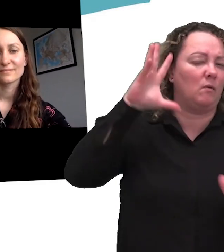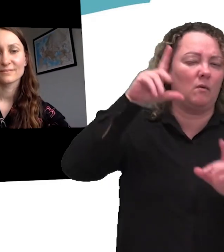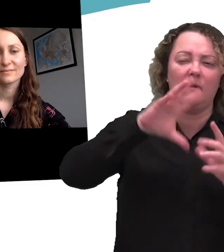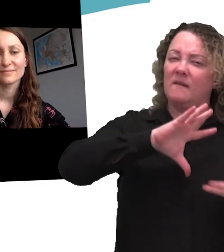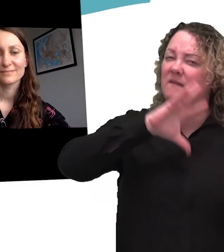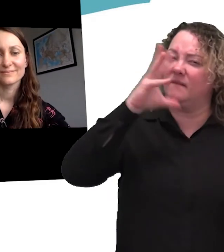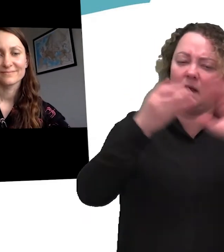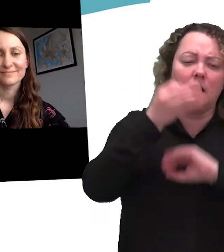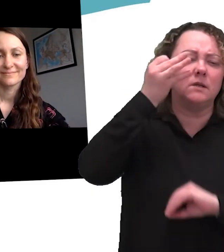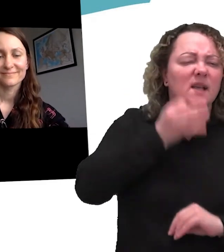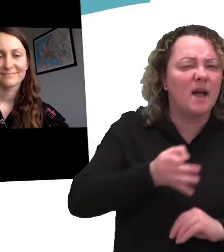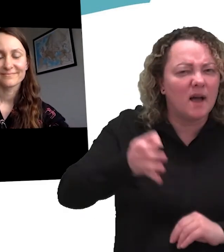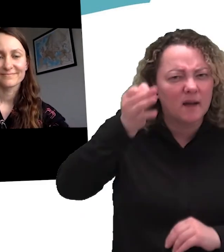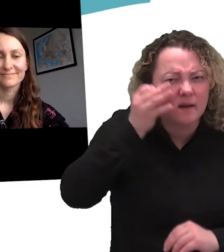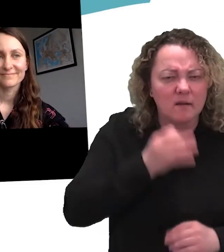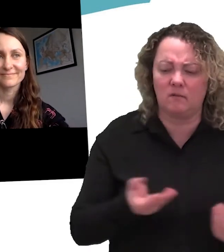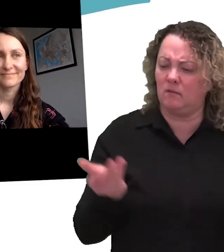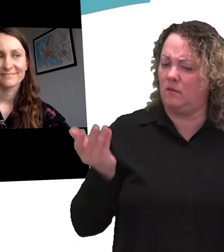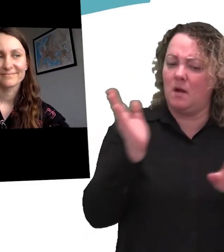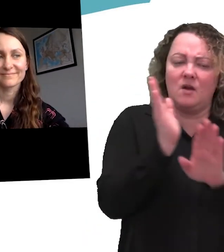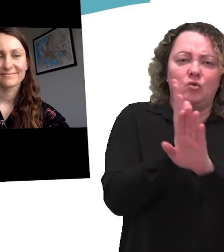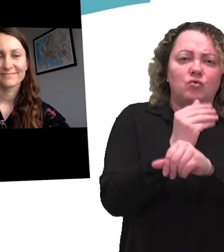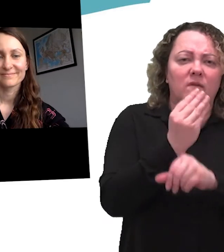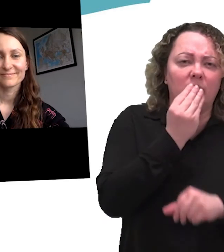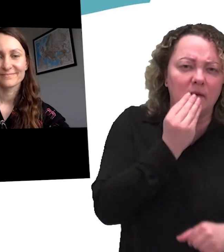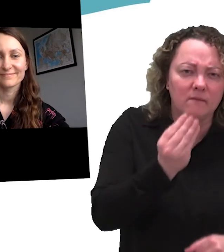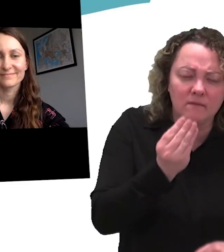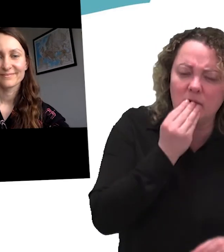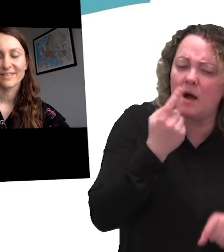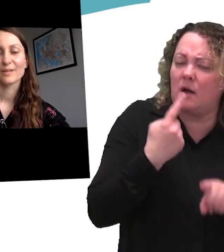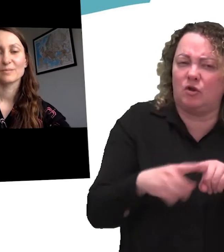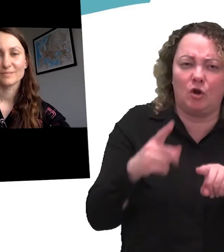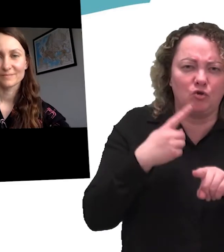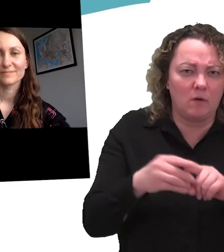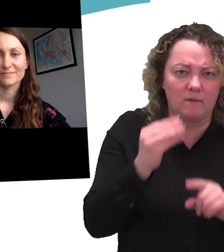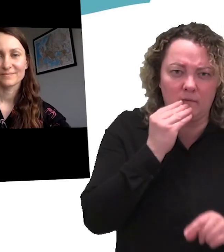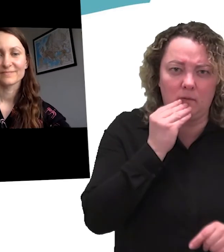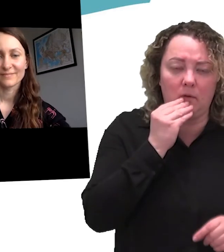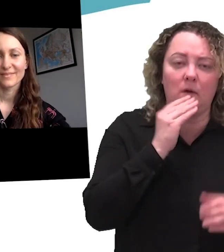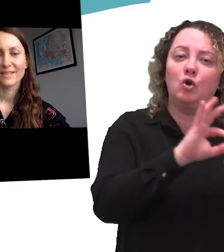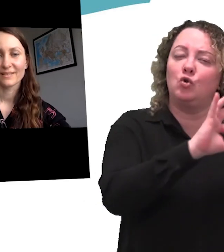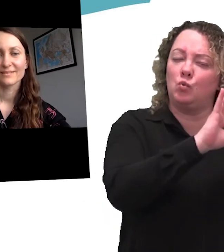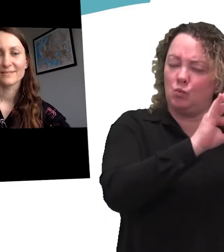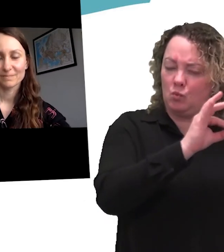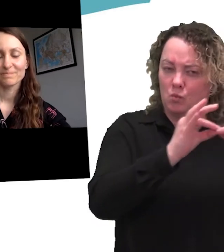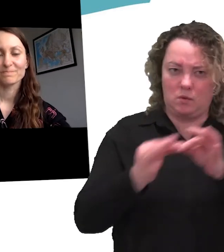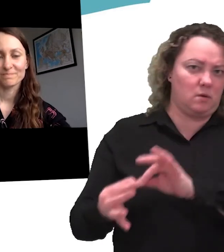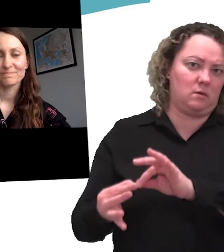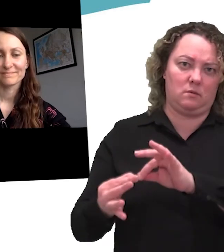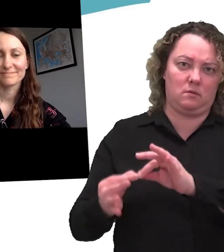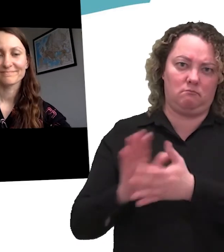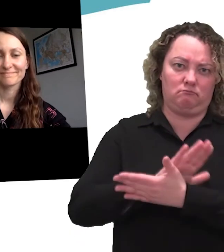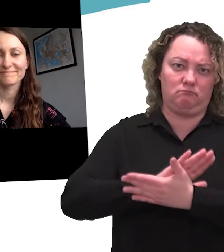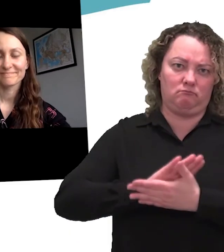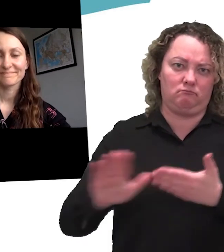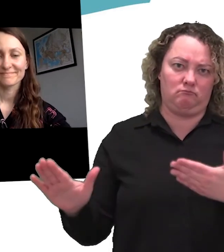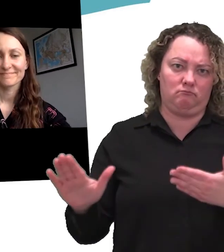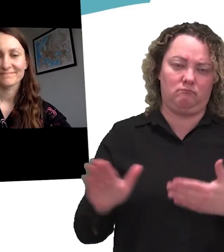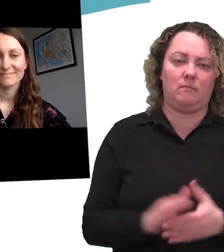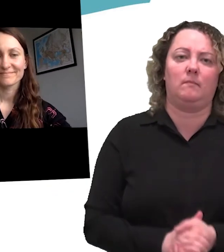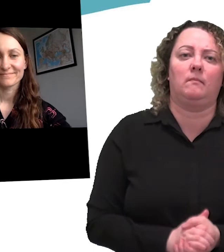ar žuvies valgyme, ar daržovė, yra nuoseklumas. Taip. Ir čia aš